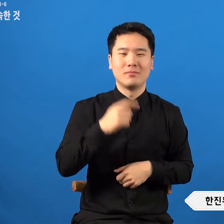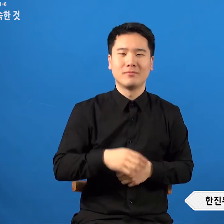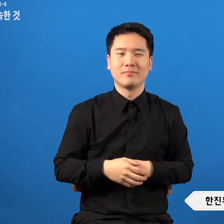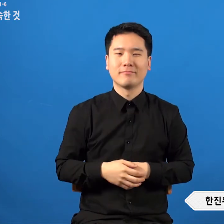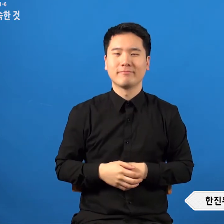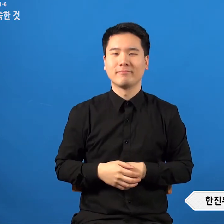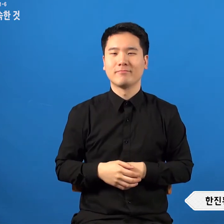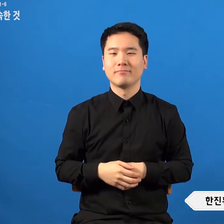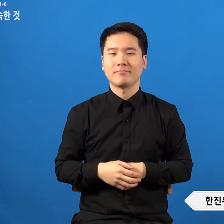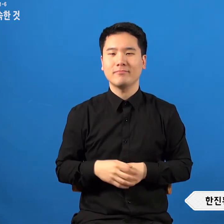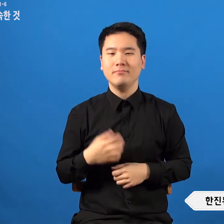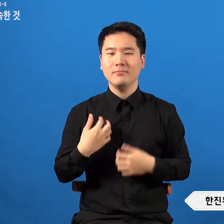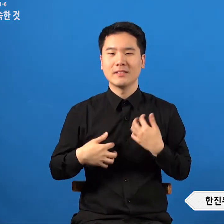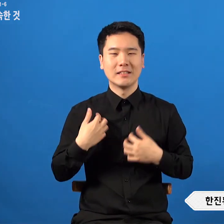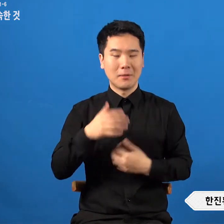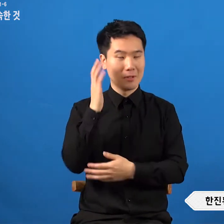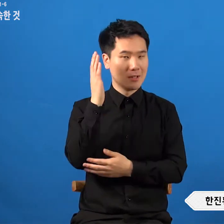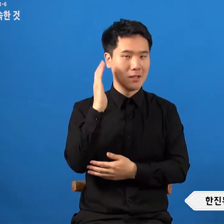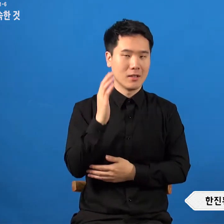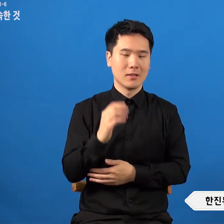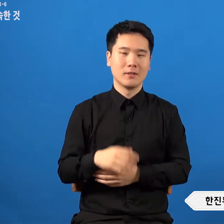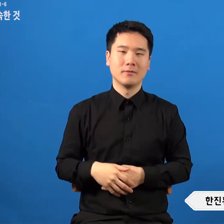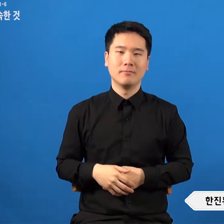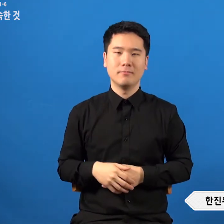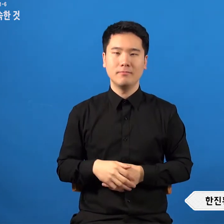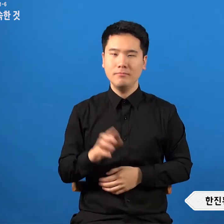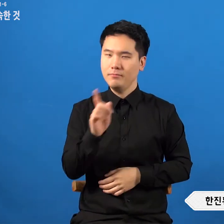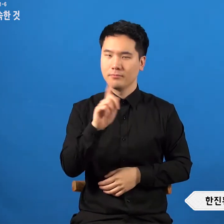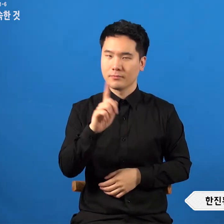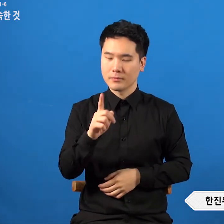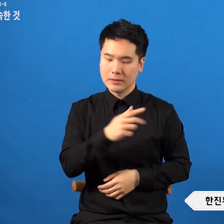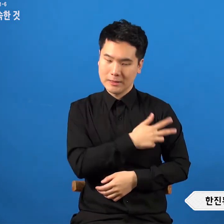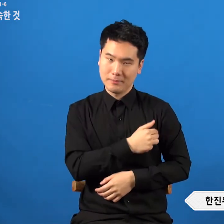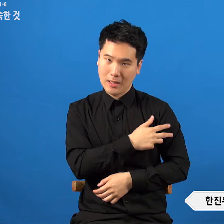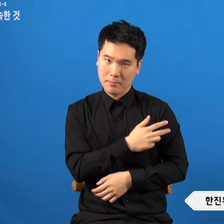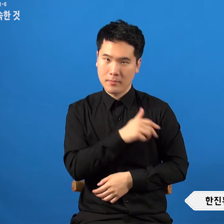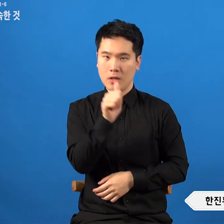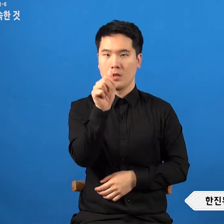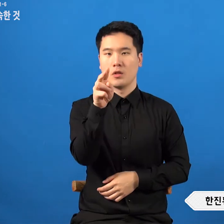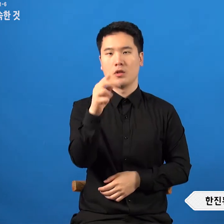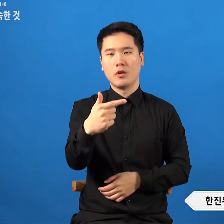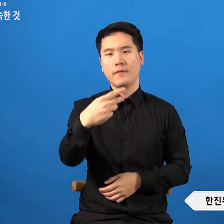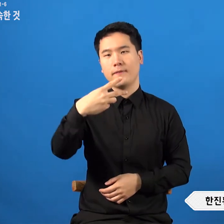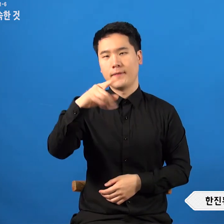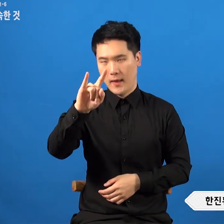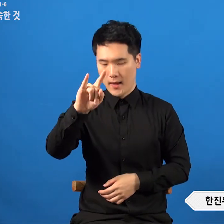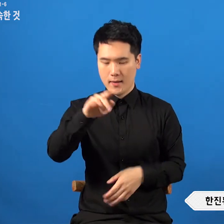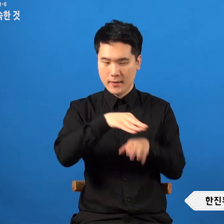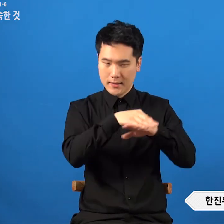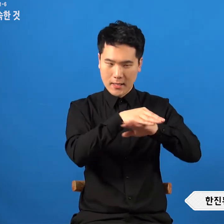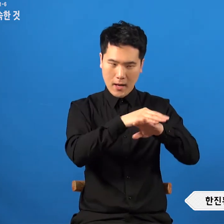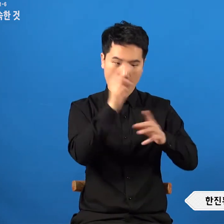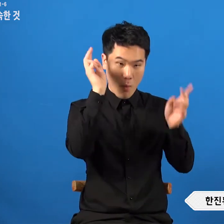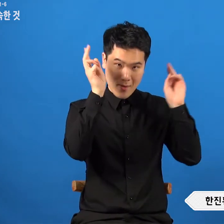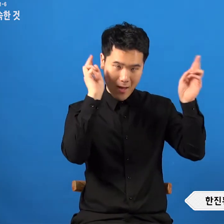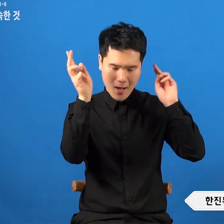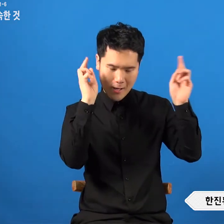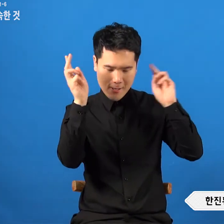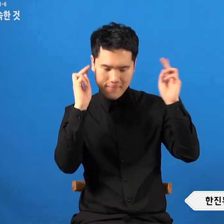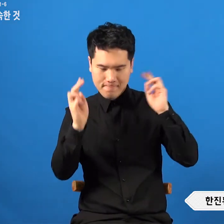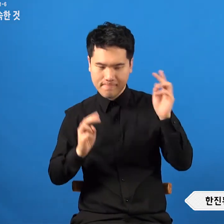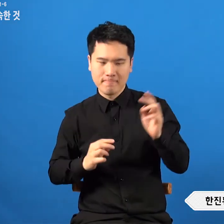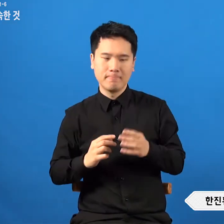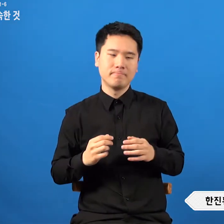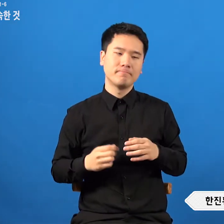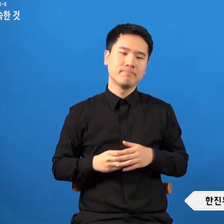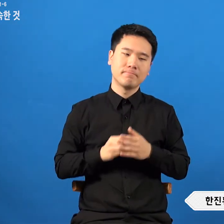재미있는 얘기가 있습니다. 어떤 집사님이 현대차에 회사에 입사를 했는데 입사하고